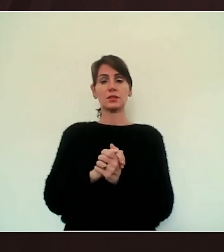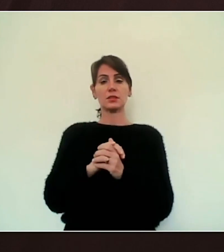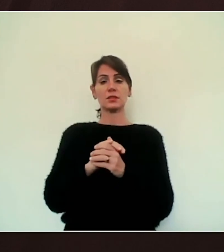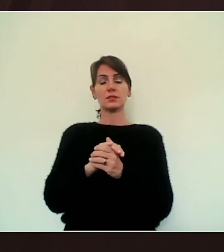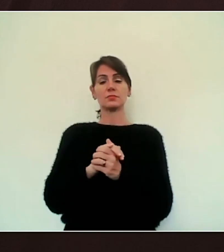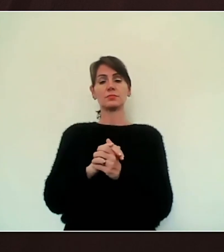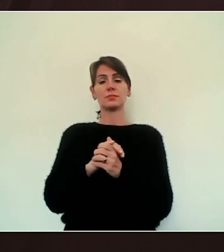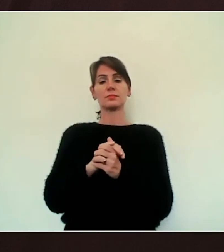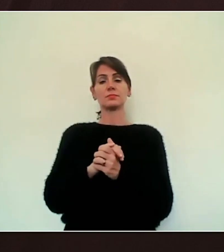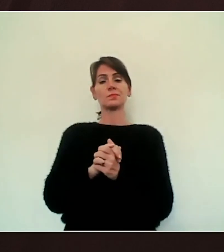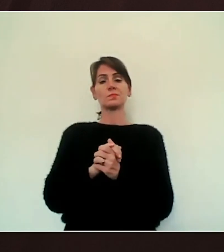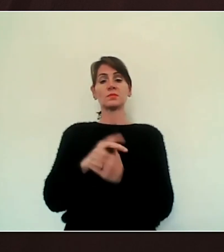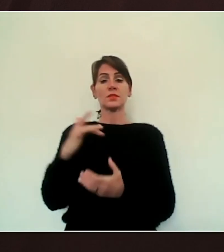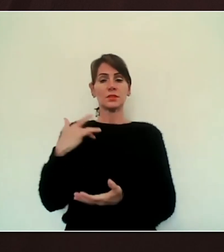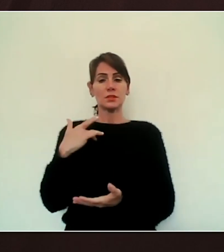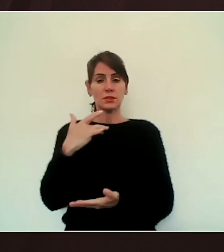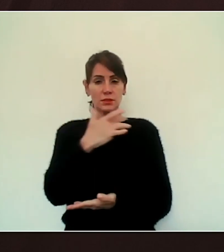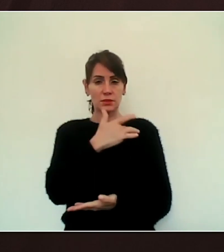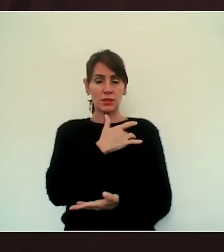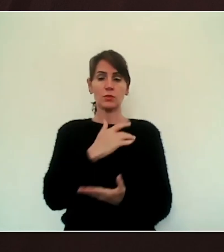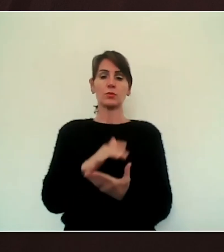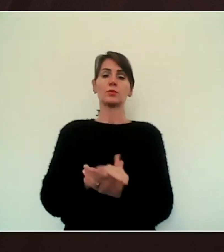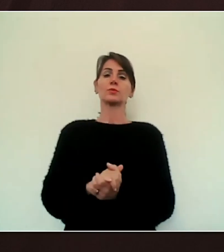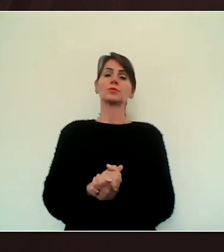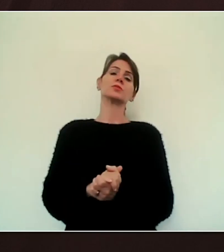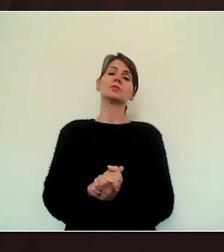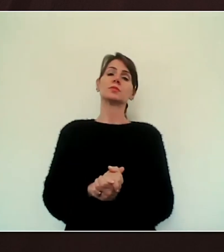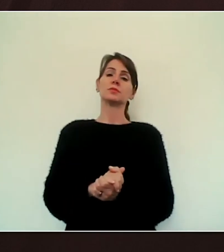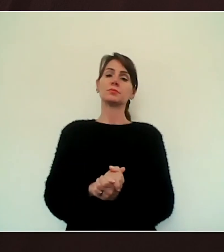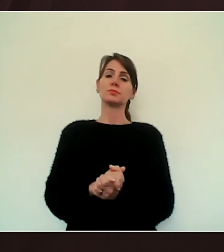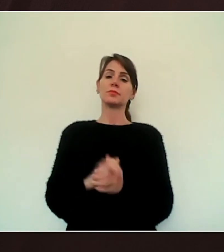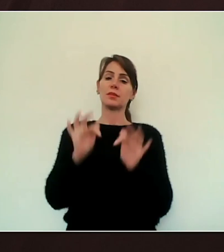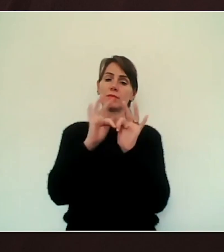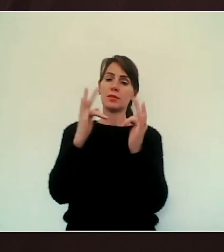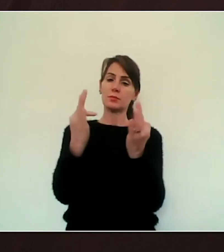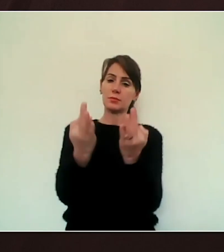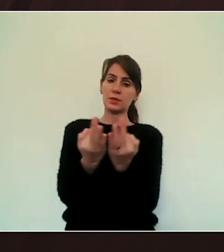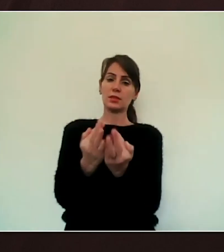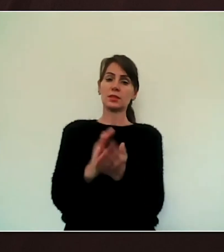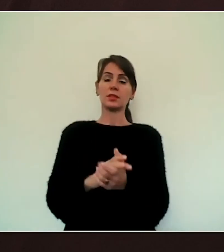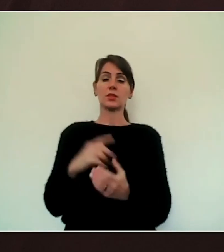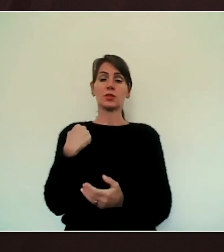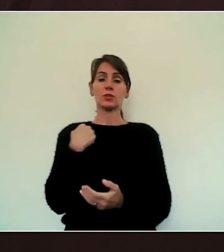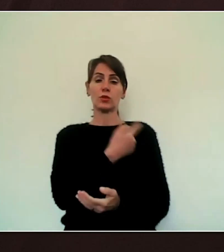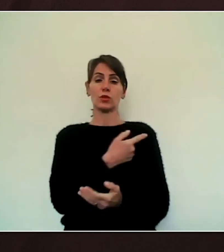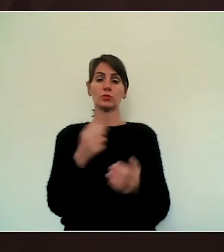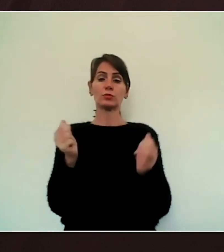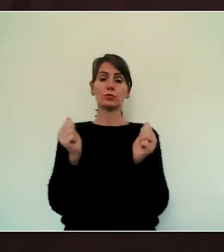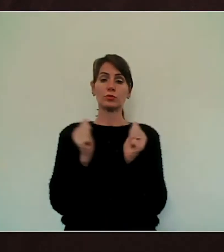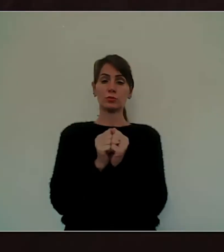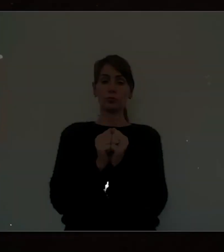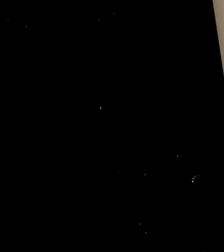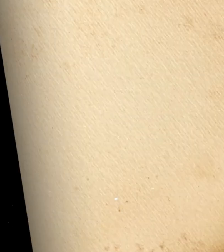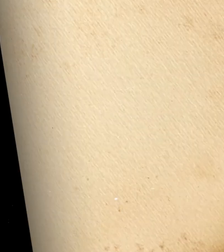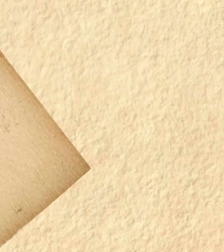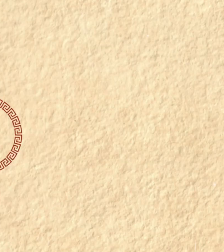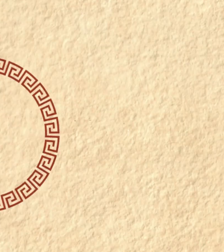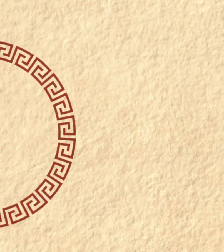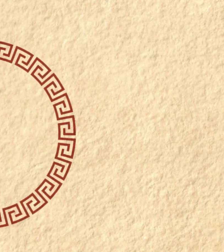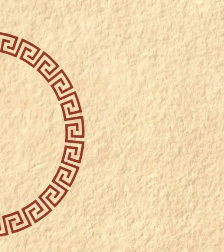saúde, e todos, né, nós vamos avançar até o reino de Deus. Amém.